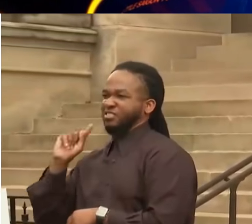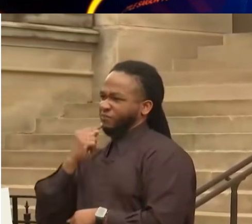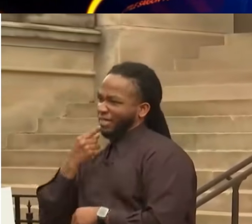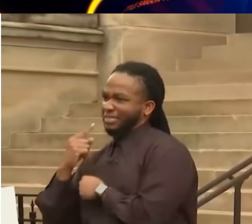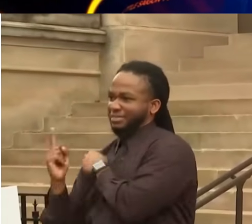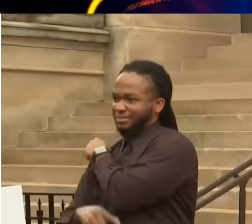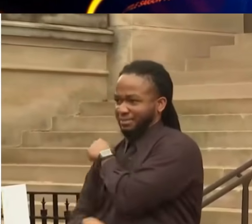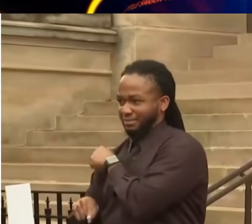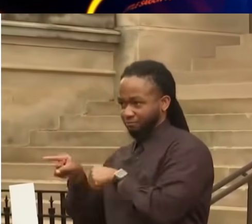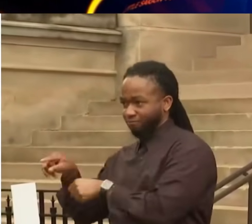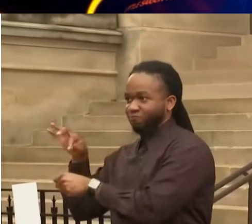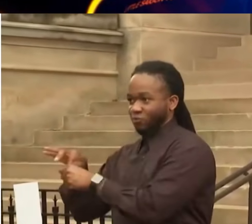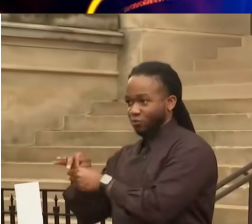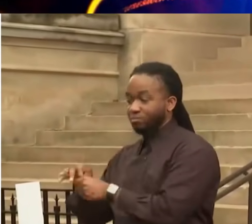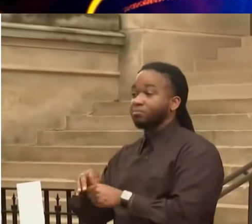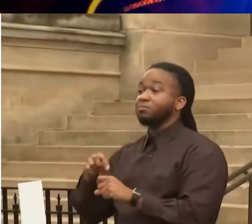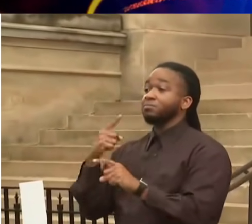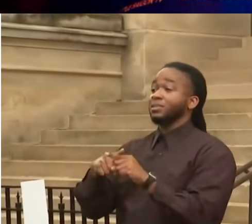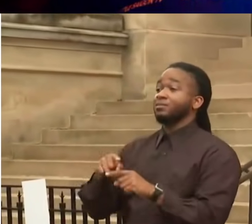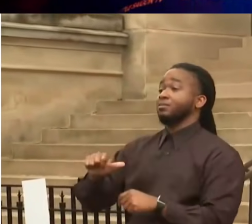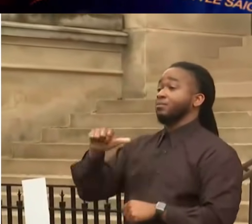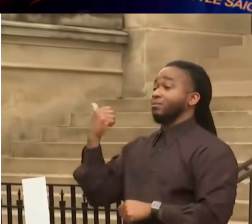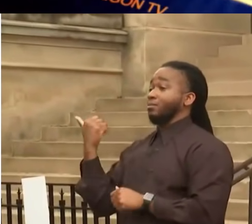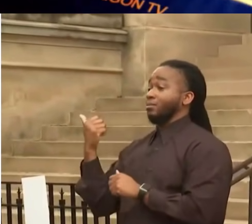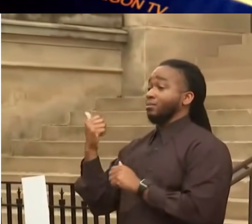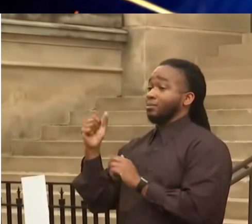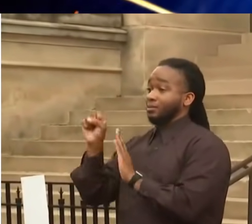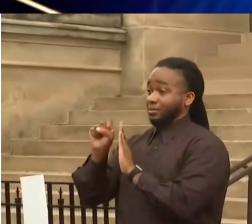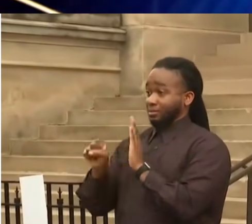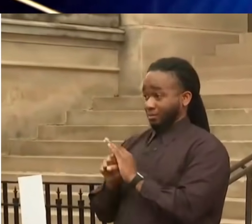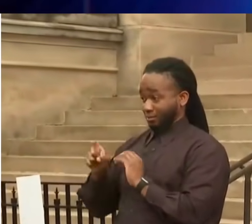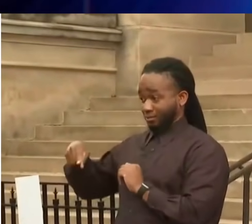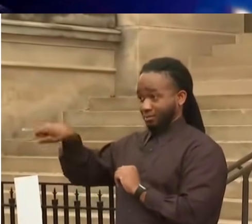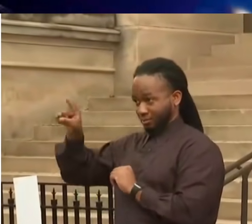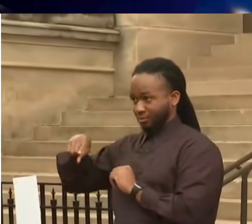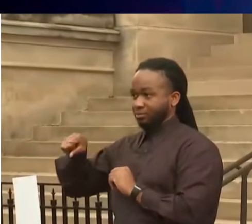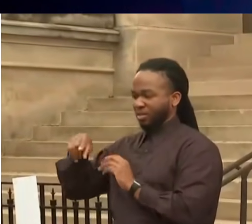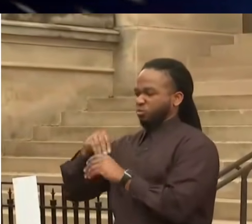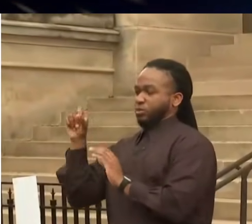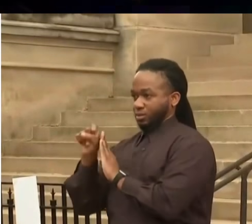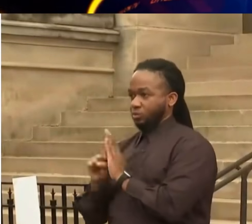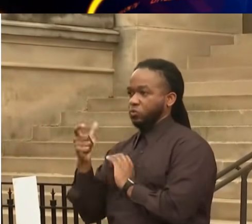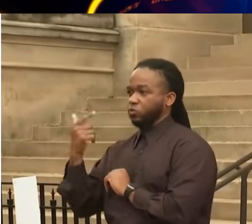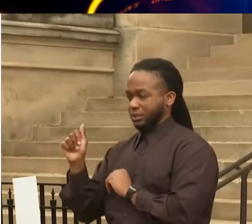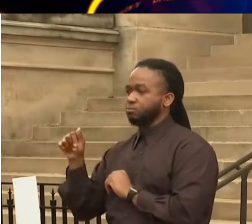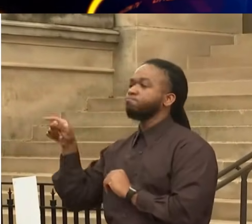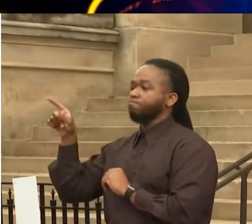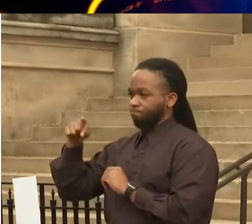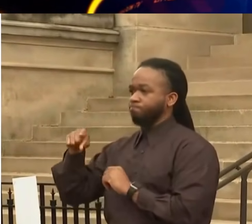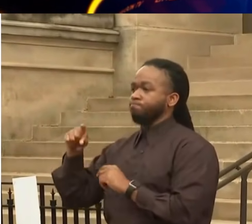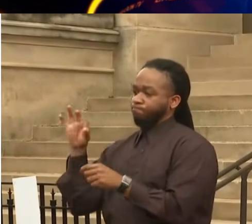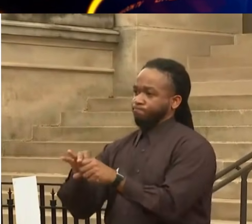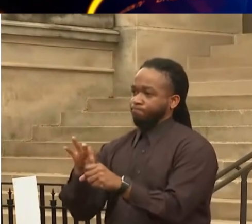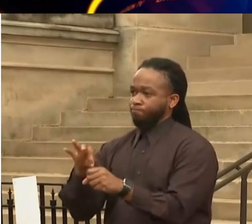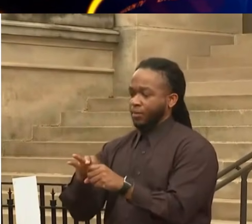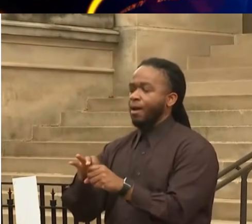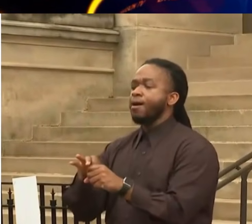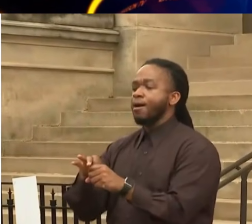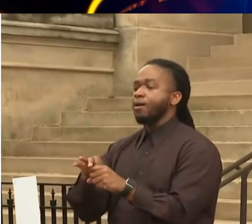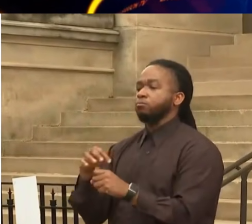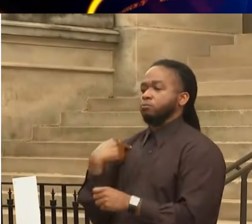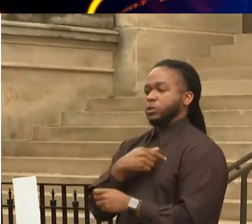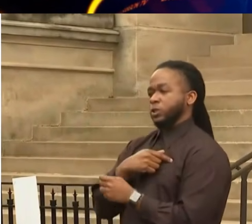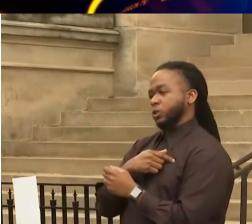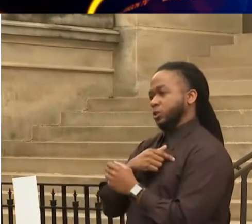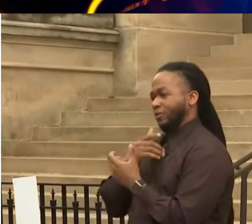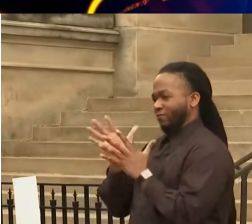rằng để bảo đảm cái sự trung thực của kết quả bầu cử, cho nên tiểu bang Georgia bắt buộc phải đếm